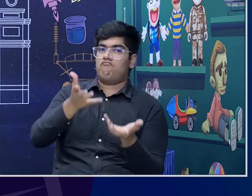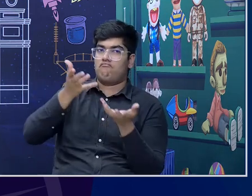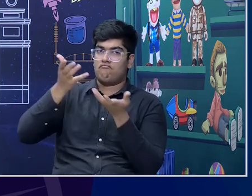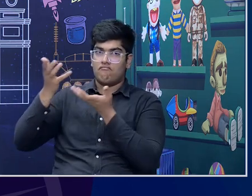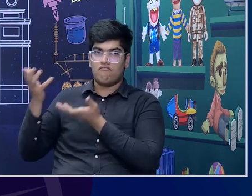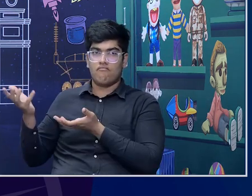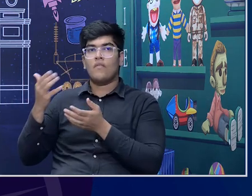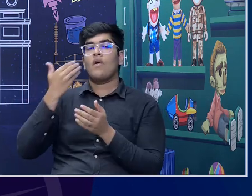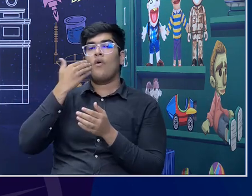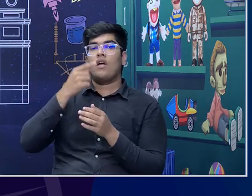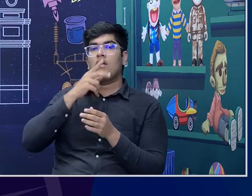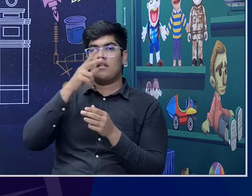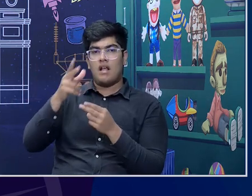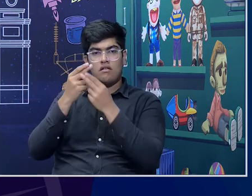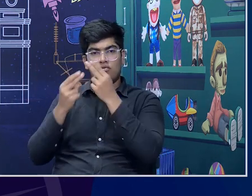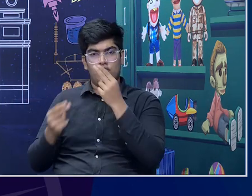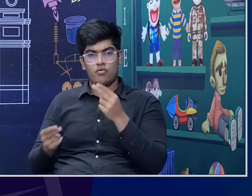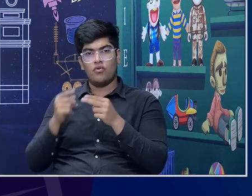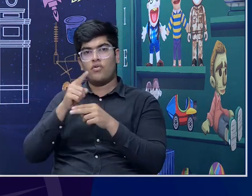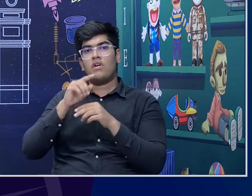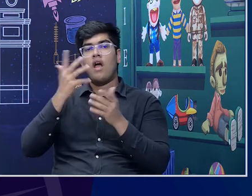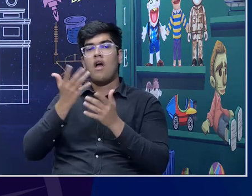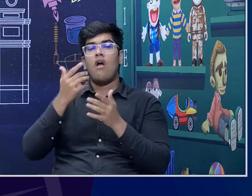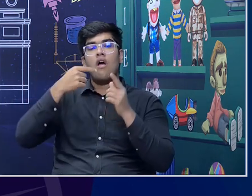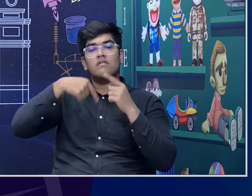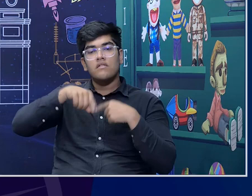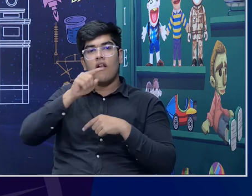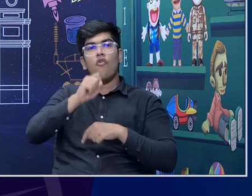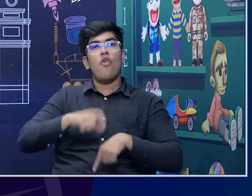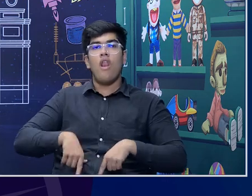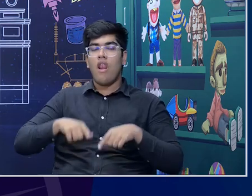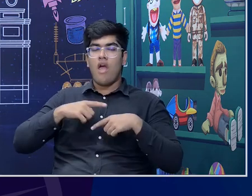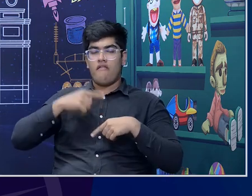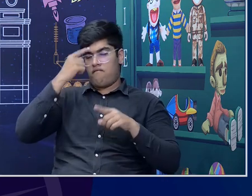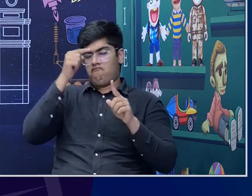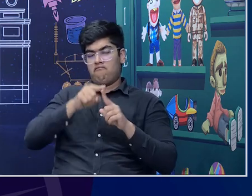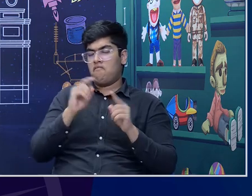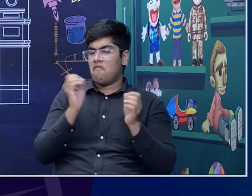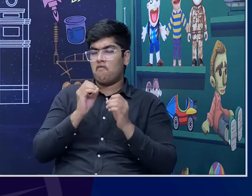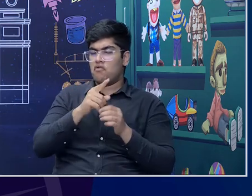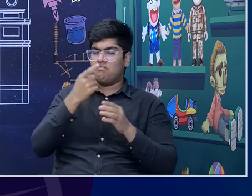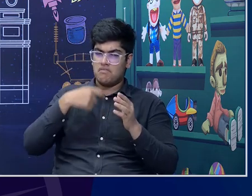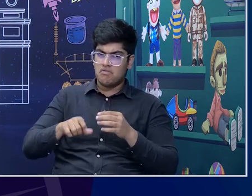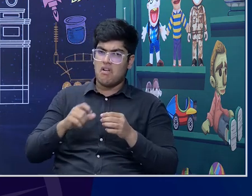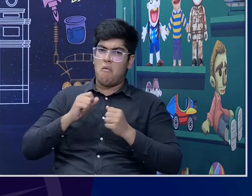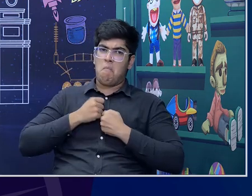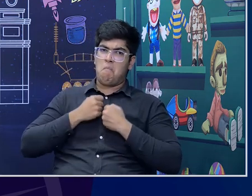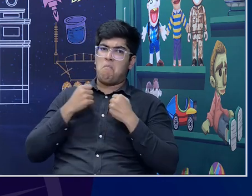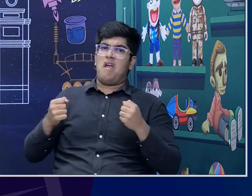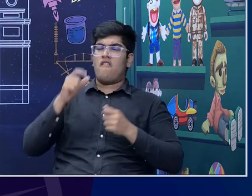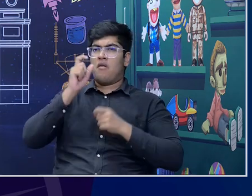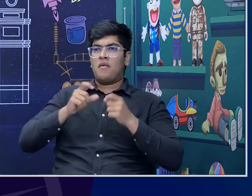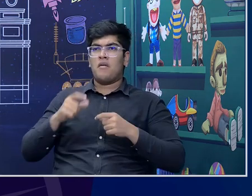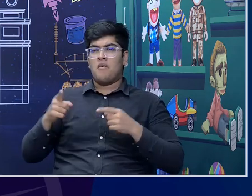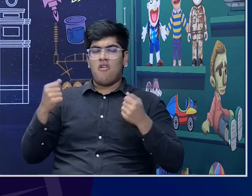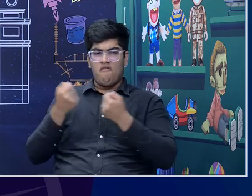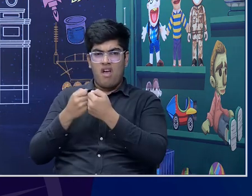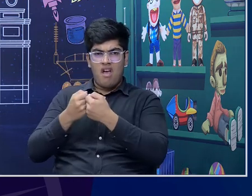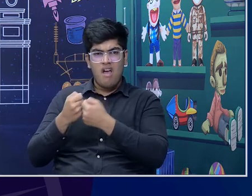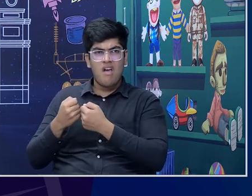इस सब के बारे में बताया कि भी, आपने अपनी जान की परवा ना करते हुए, आपने सब को, सब चीजों को